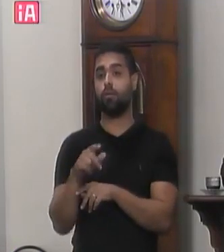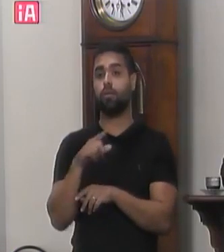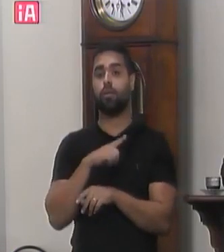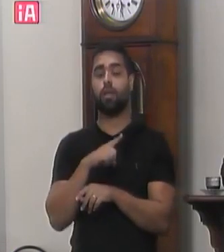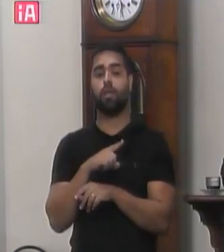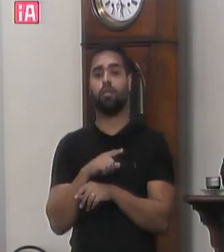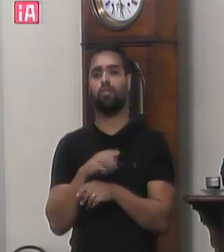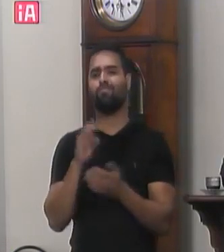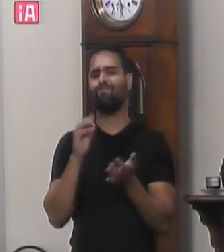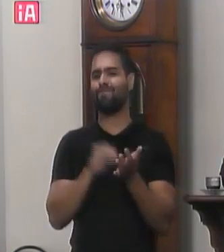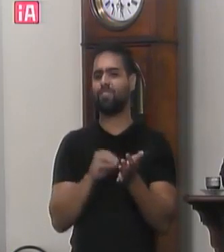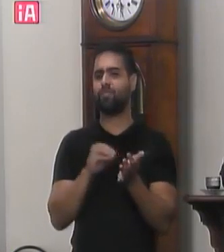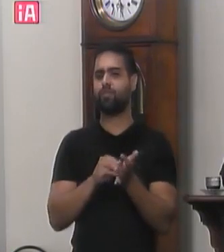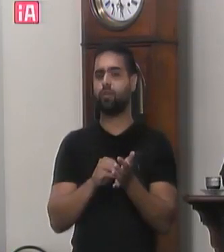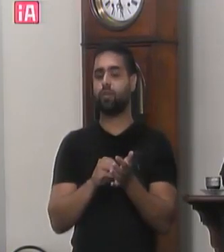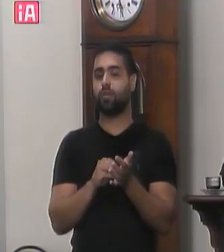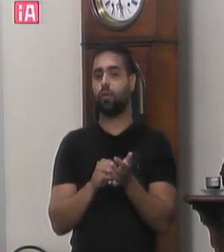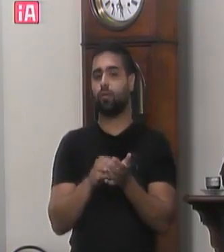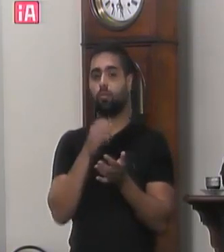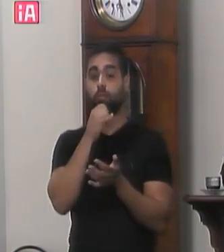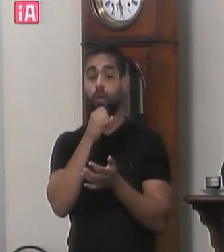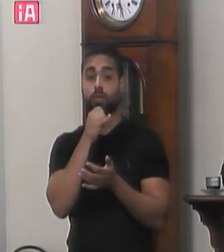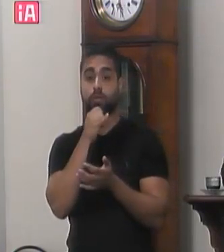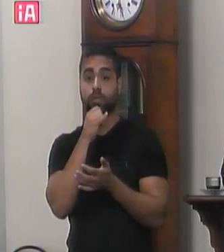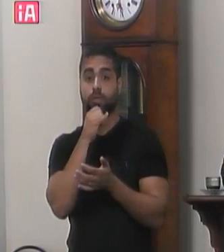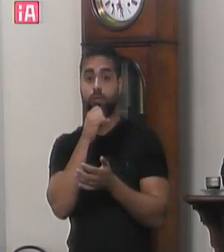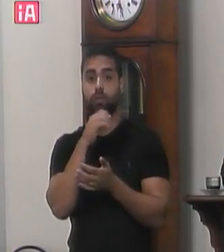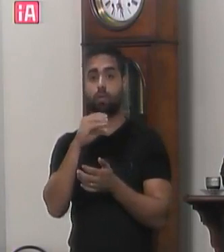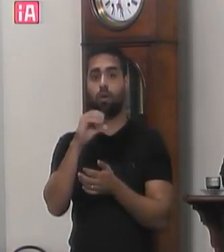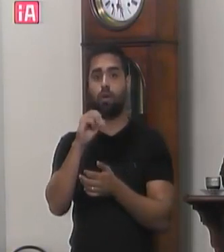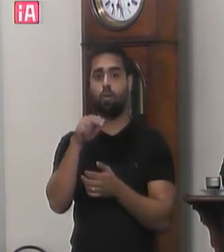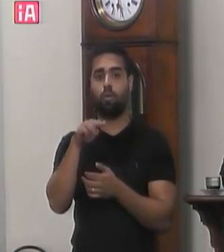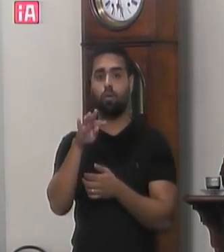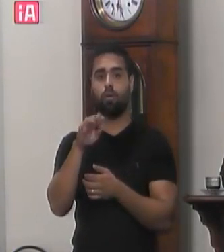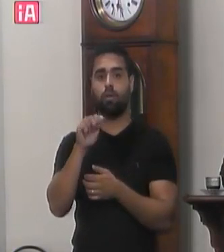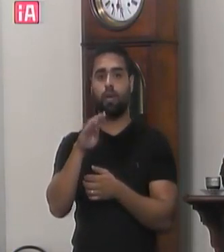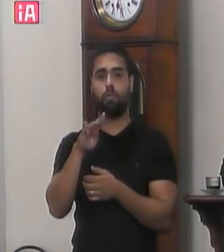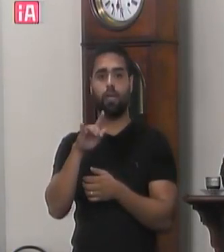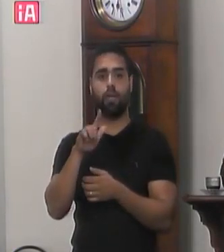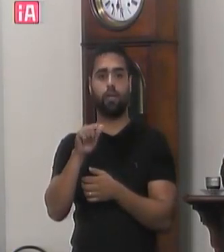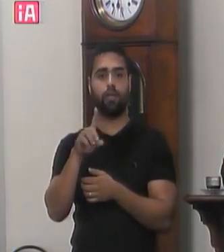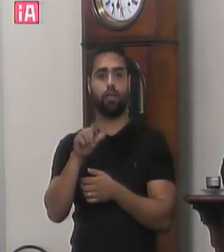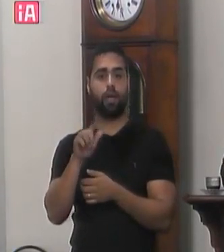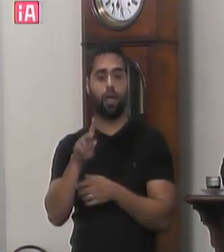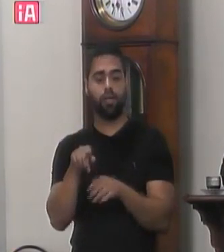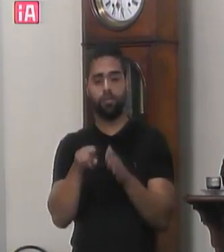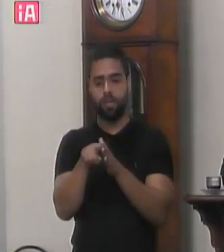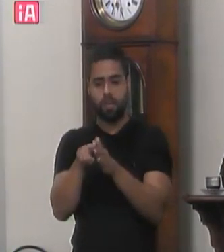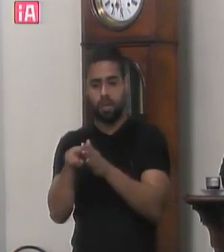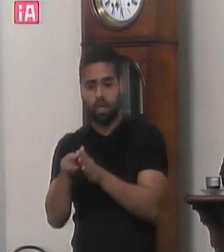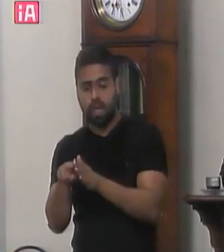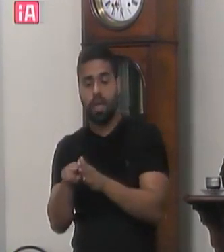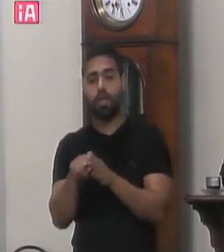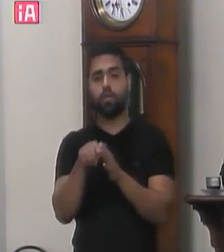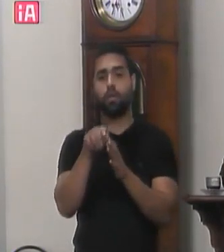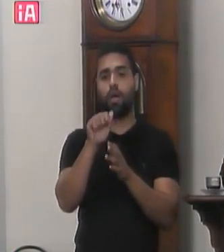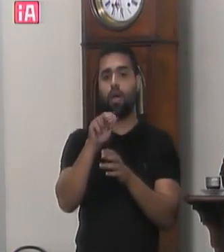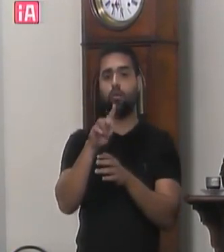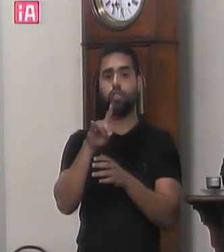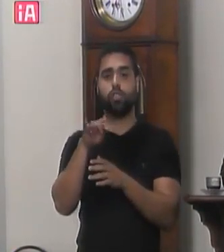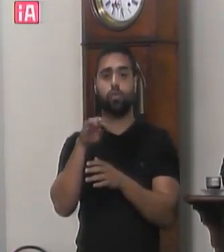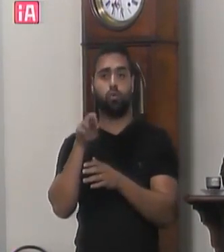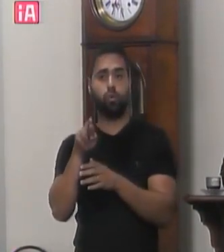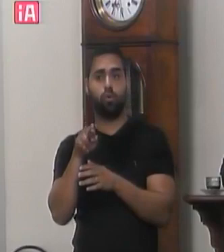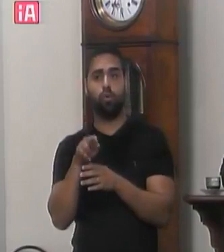uma defasagem muito grande na parte de contabilidade, na parte de fiscal, de auditor fiscal.